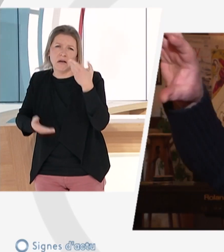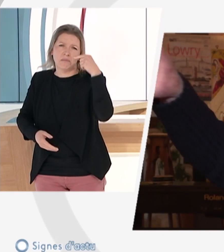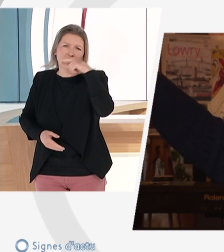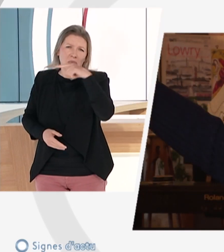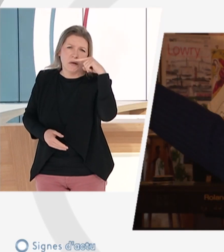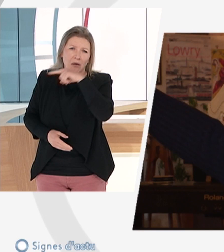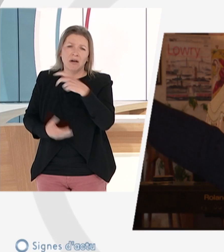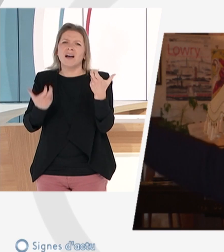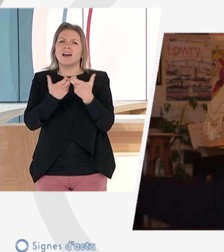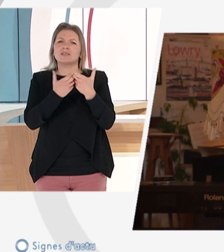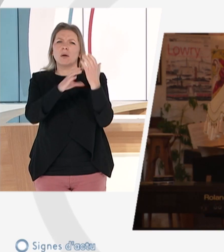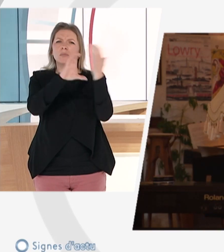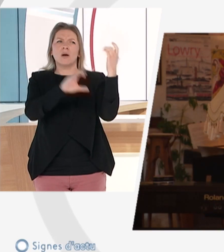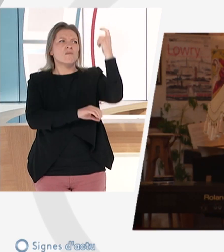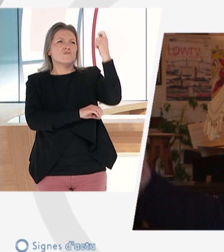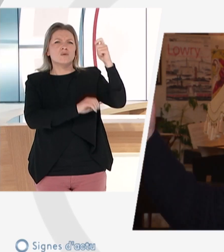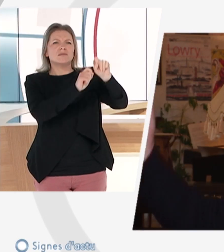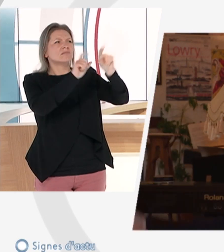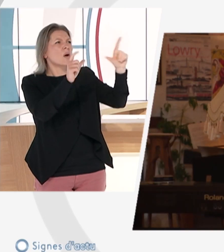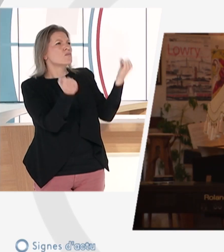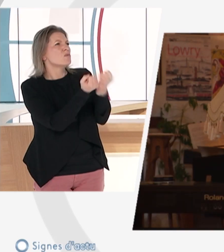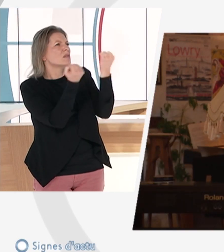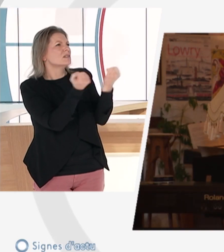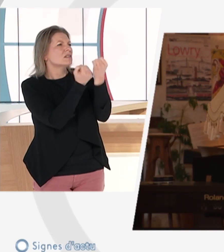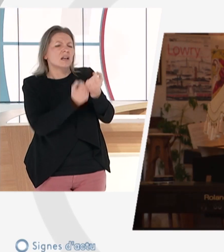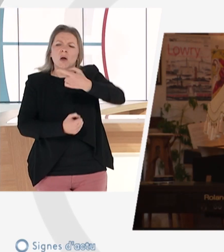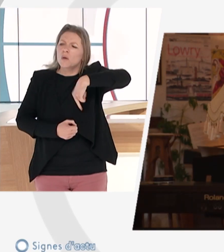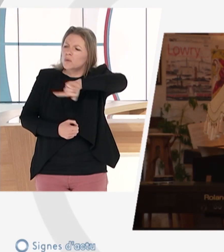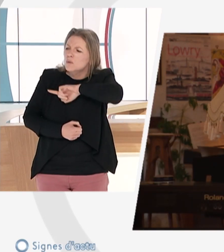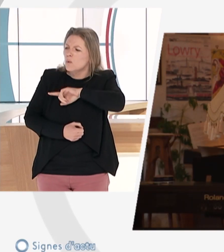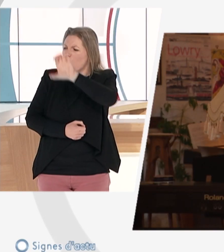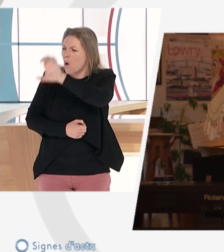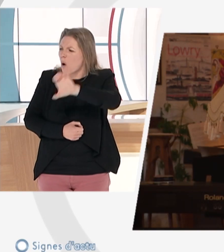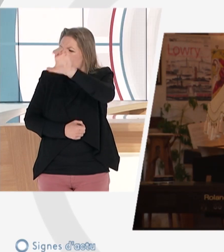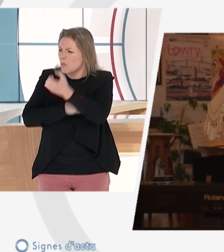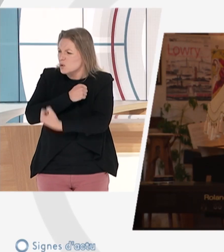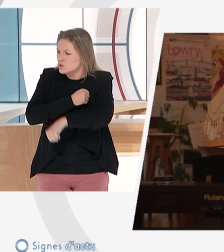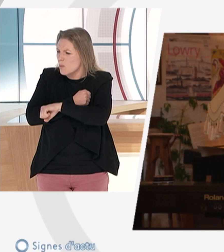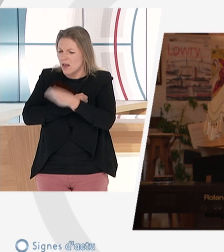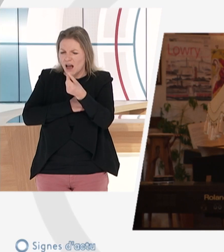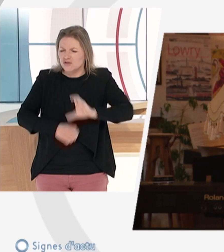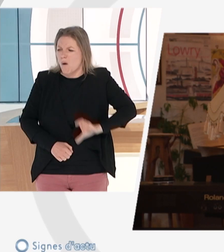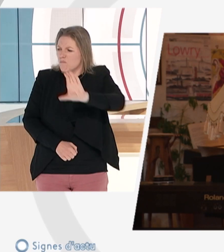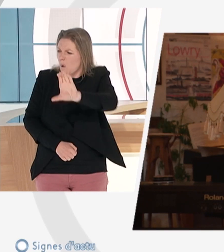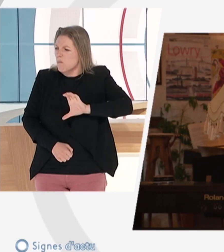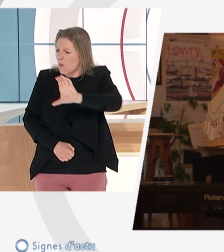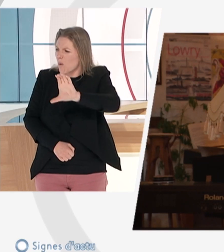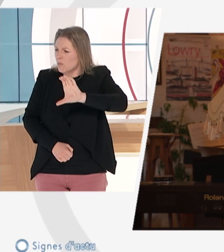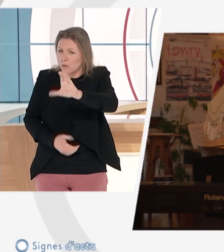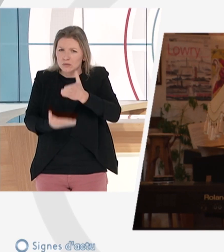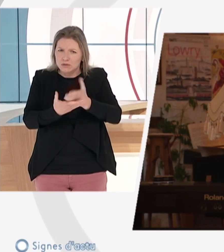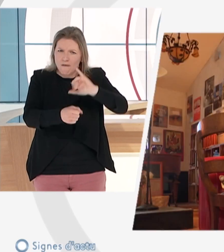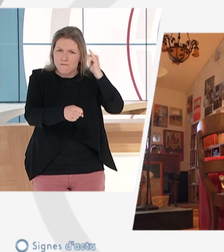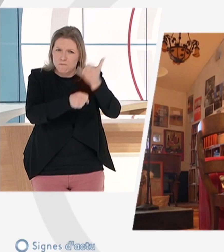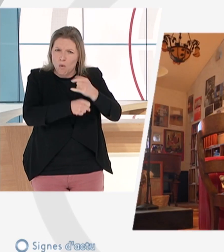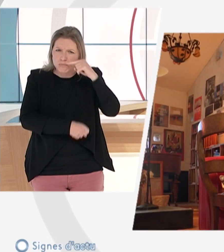le bus qui se promenait, il y avait nous donnons je ne sais pas combien de millions d'euros à l'Europe chaque semaine, et ce n'est